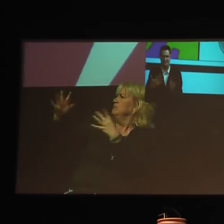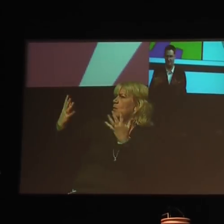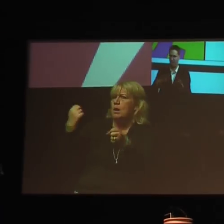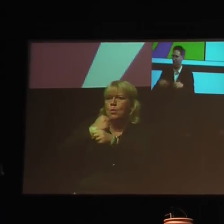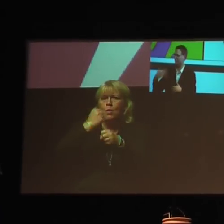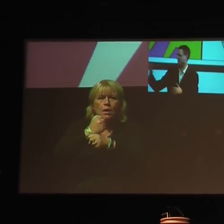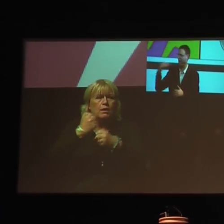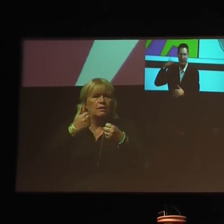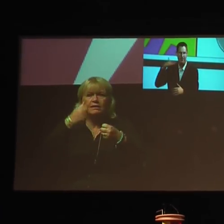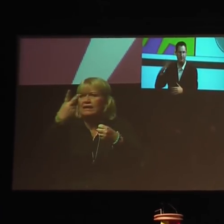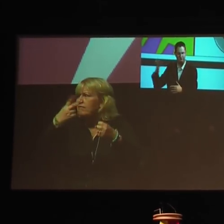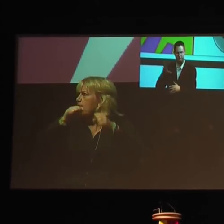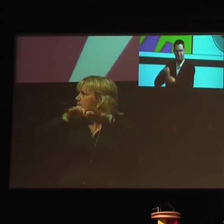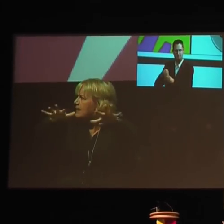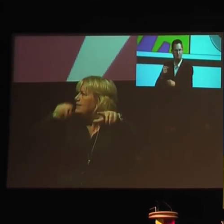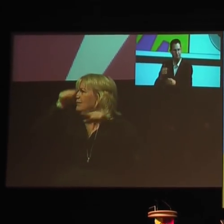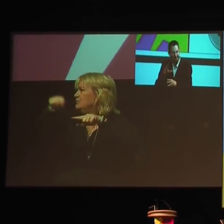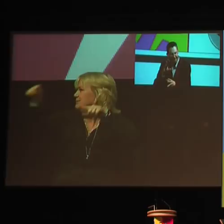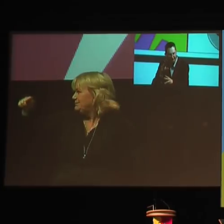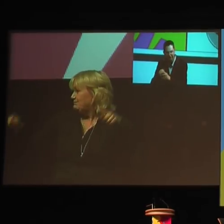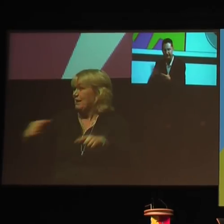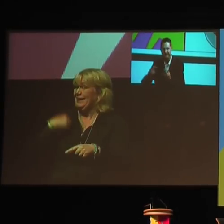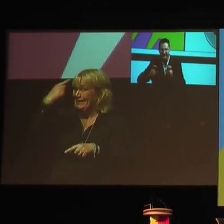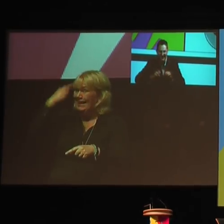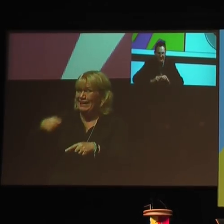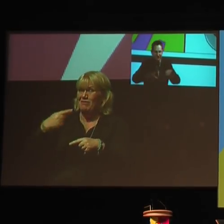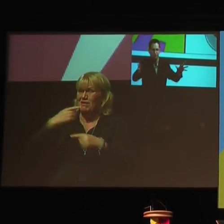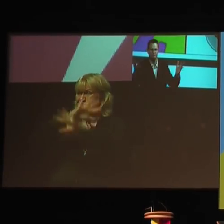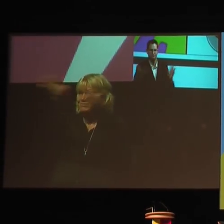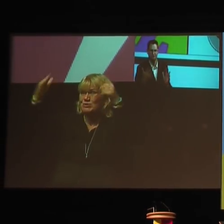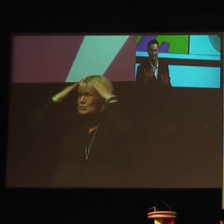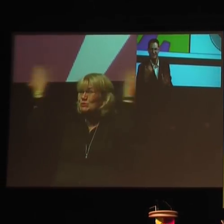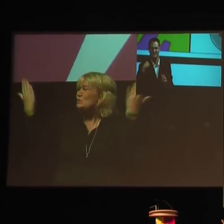Gehörlosen ist da selbstbewusster.